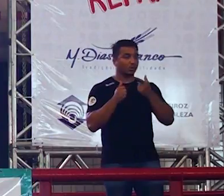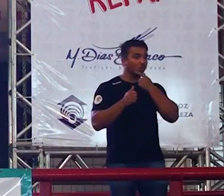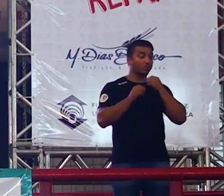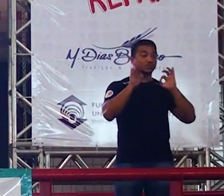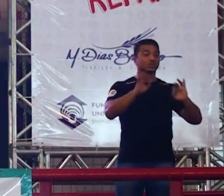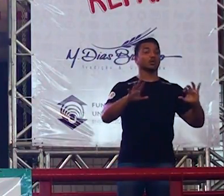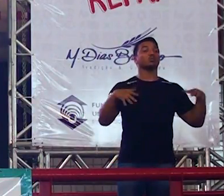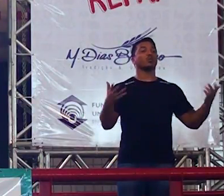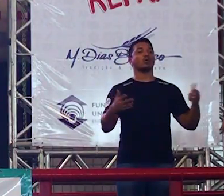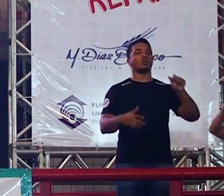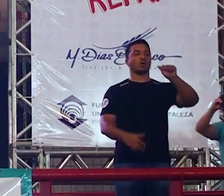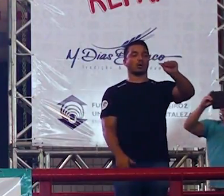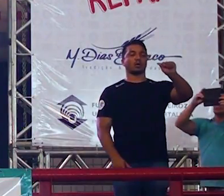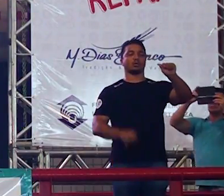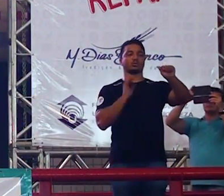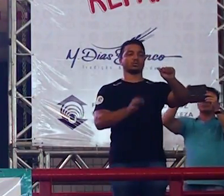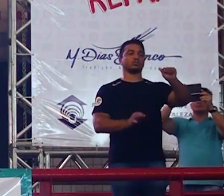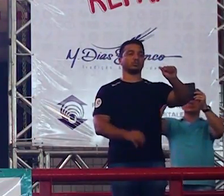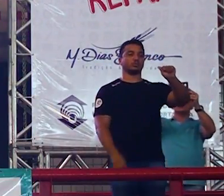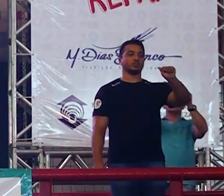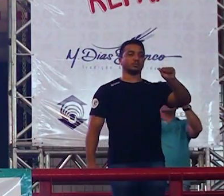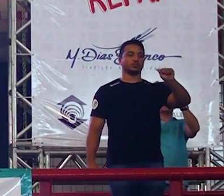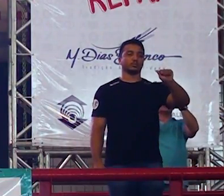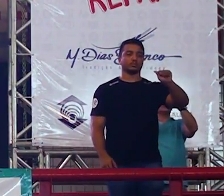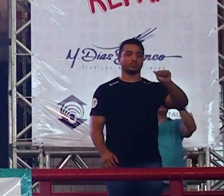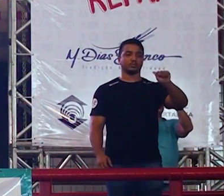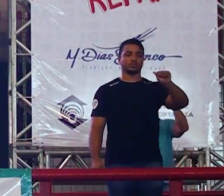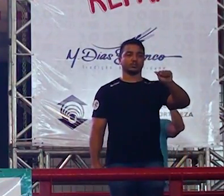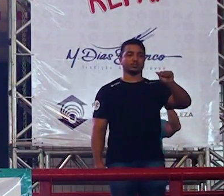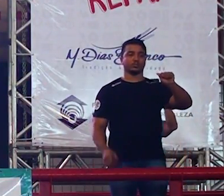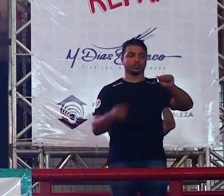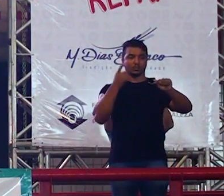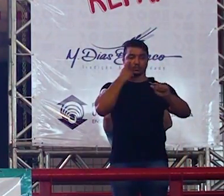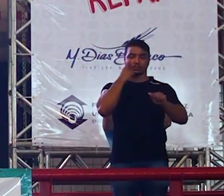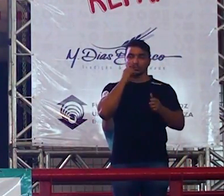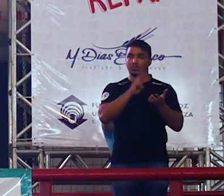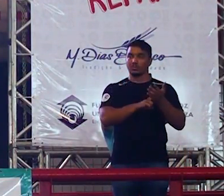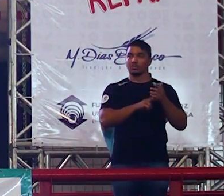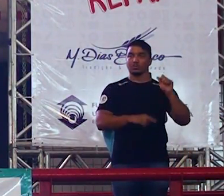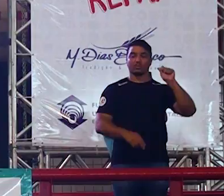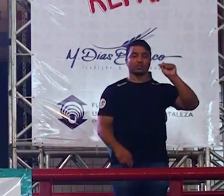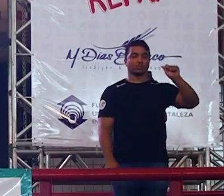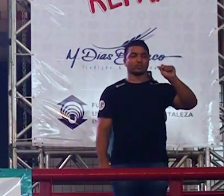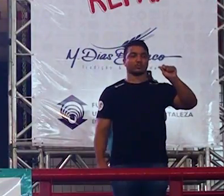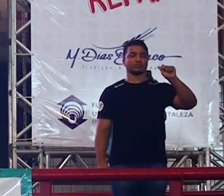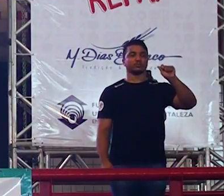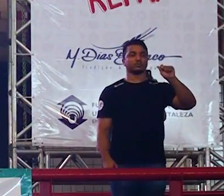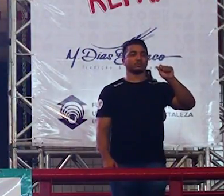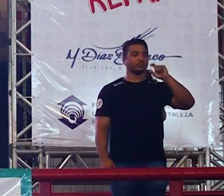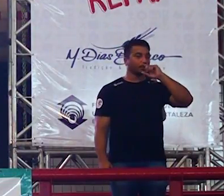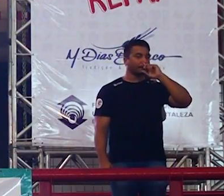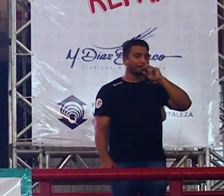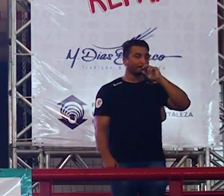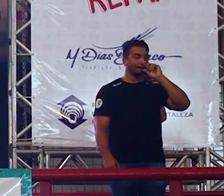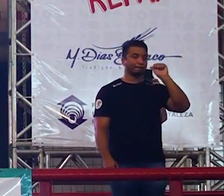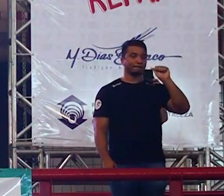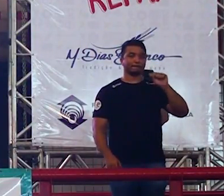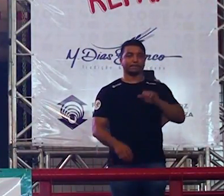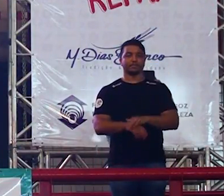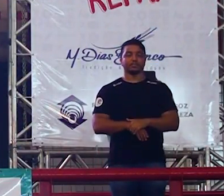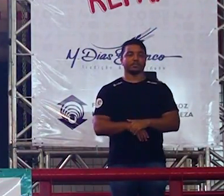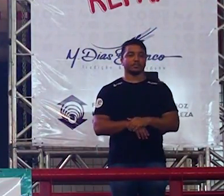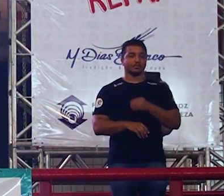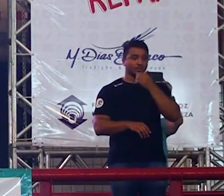A. O aumento da produção das gonadotrofinas e dos esteroides sexuais. Marcelo Henrique, para